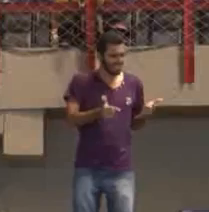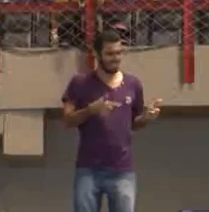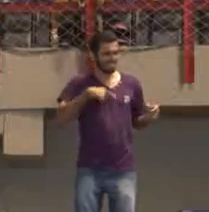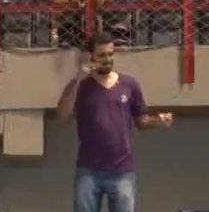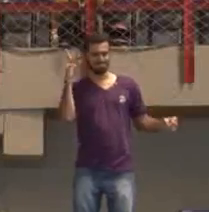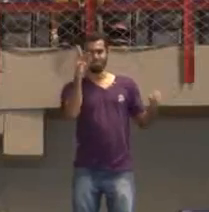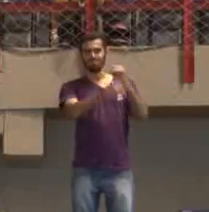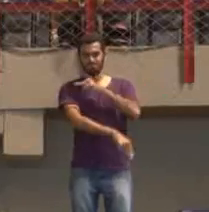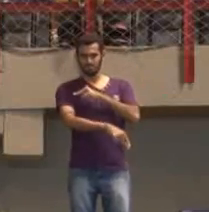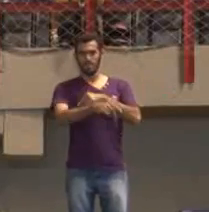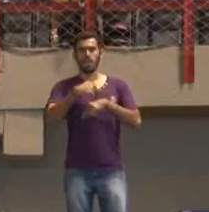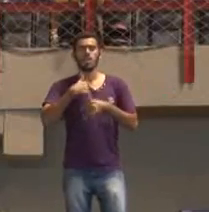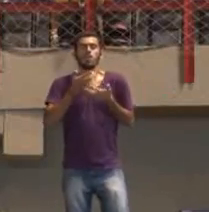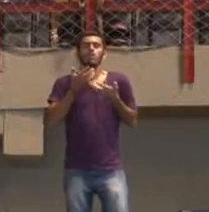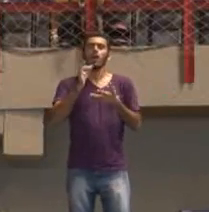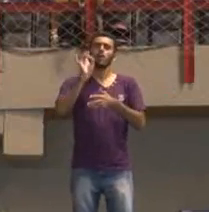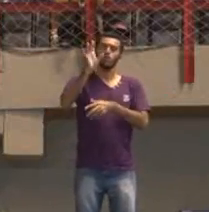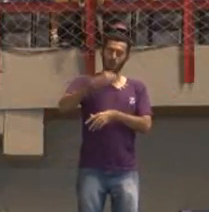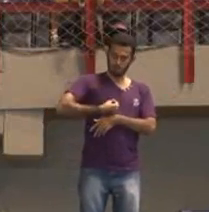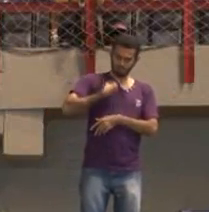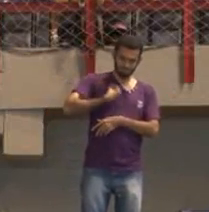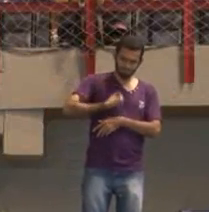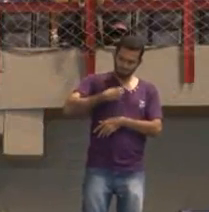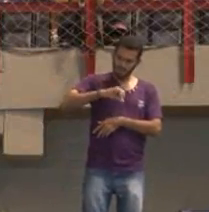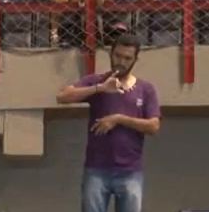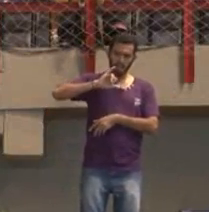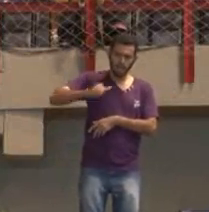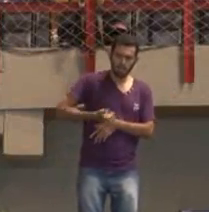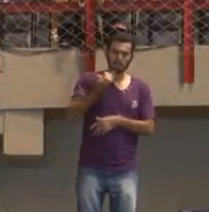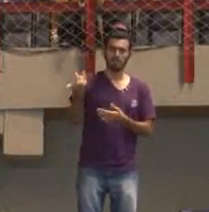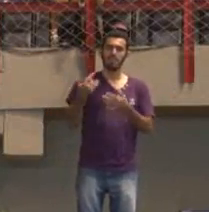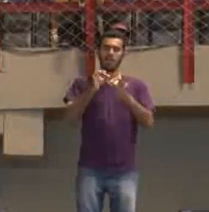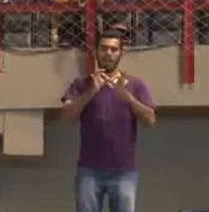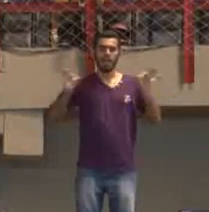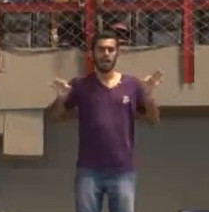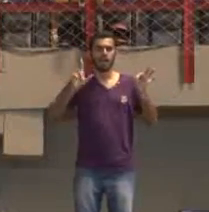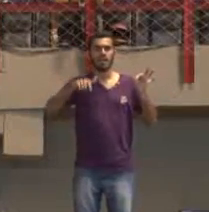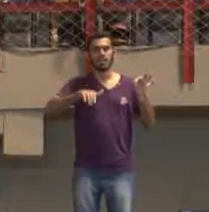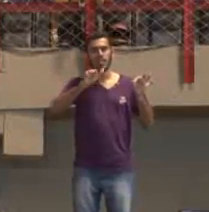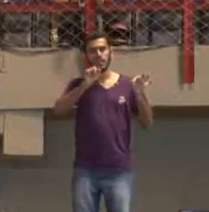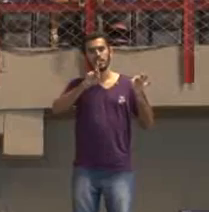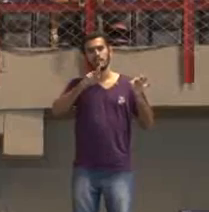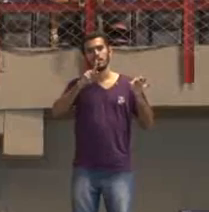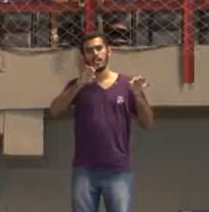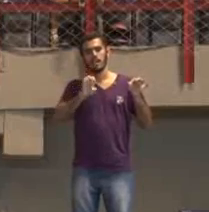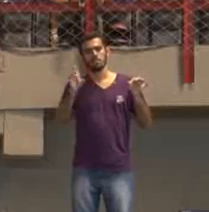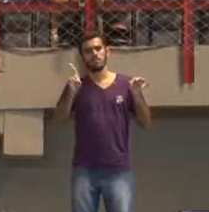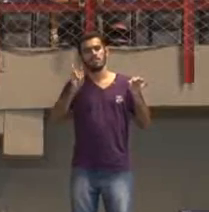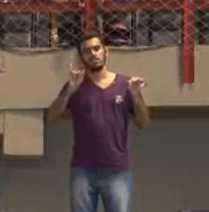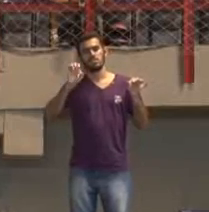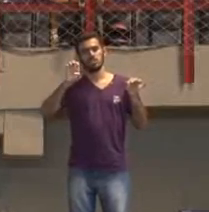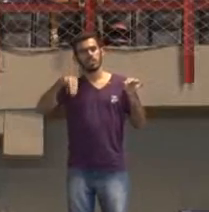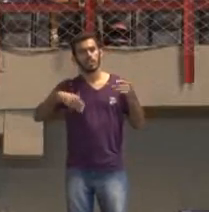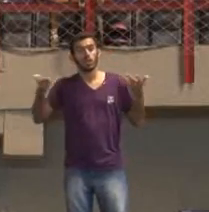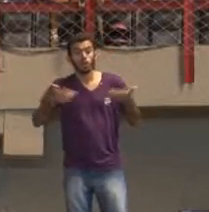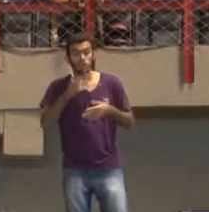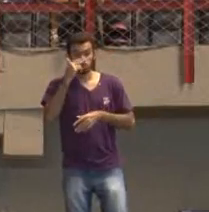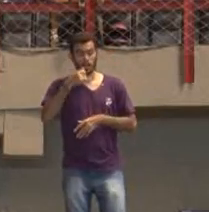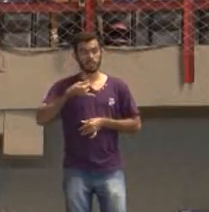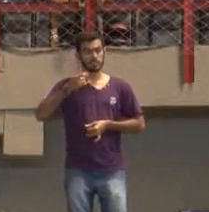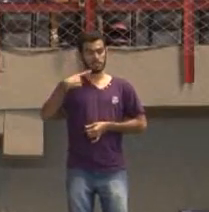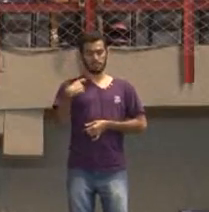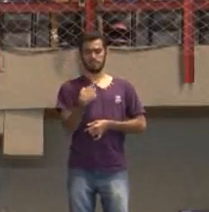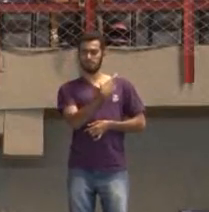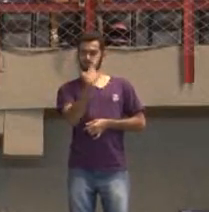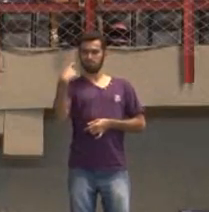apenas aproveitar a vida. A frase se chama Carpe Diem, que hoje é nome de perfume.